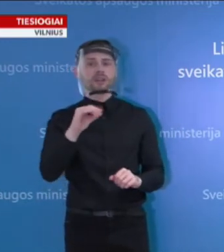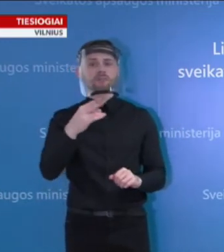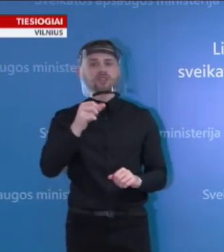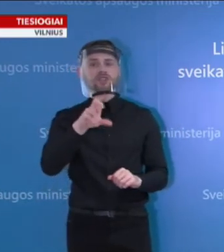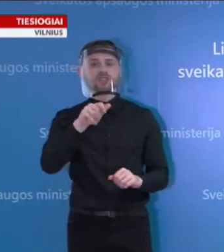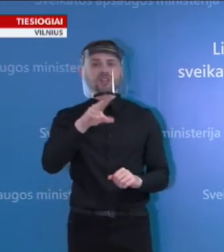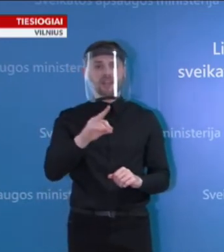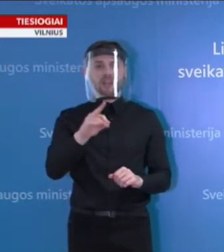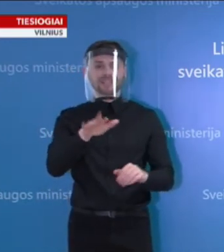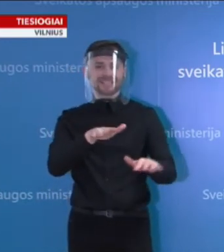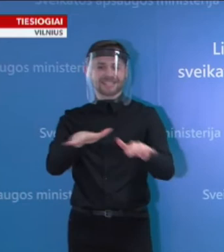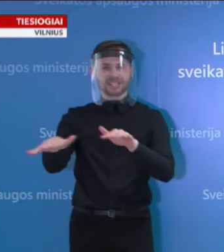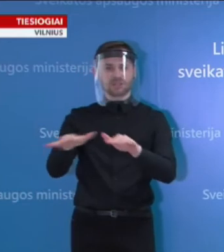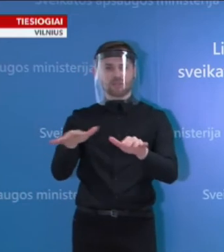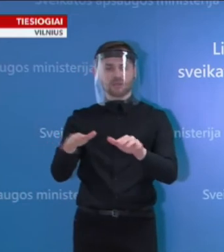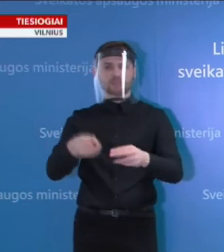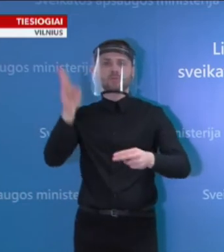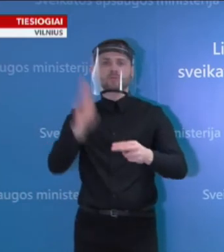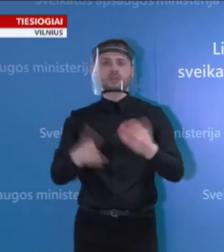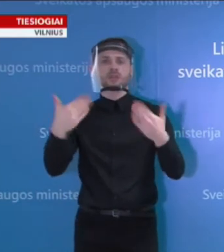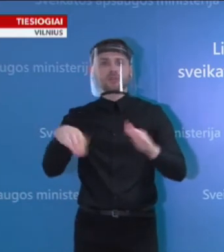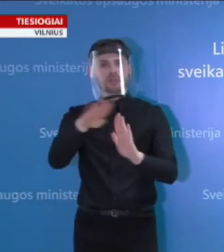lemti paskelbtų sprendimų keitimą?